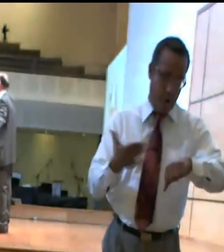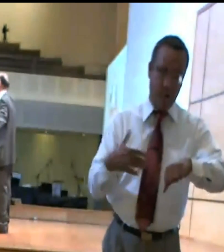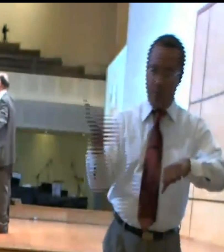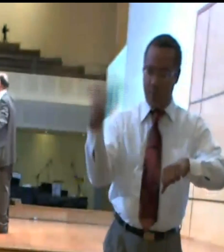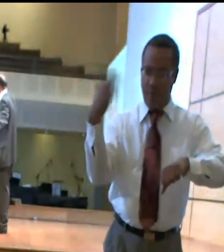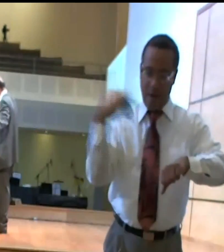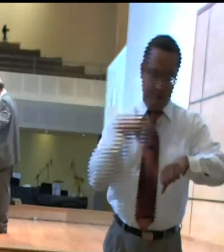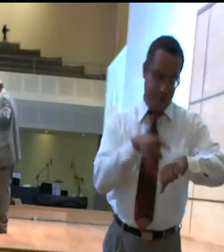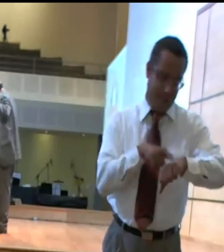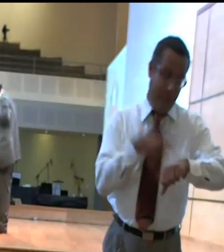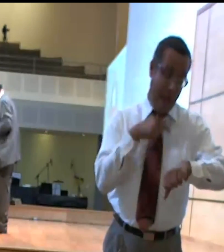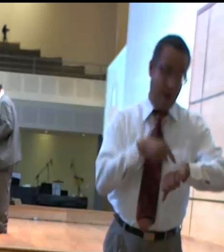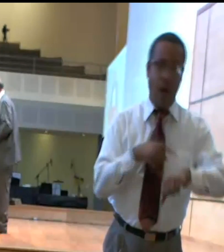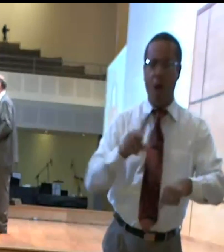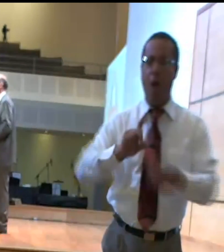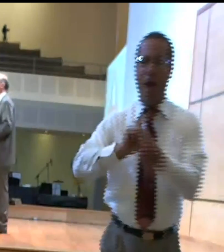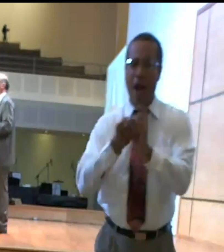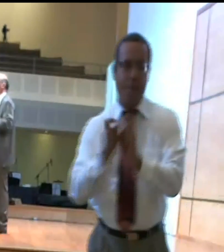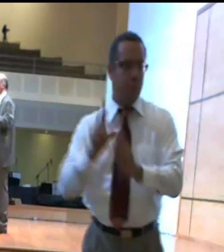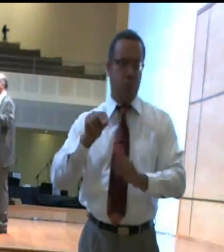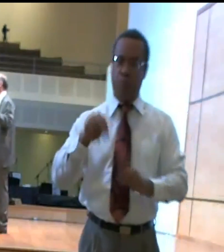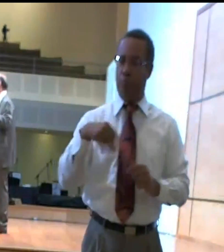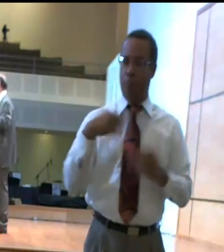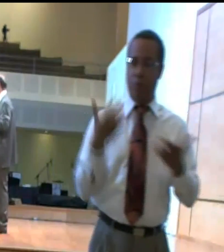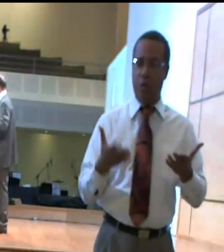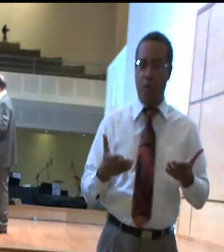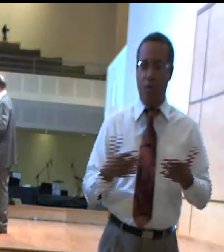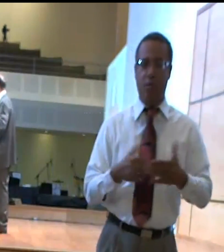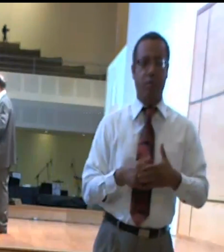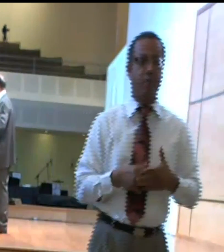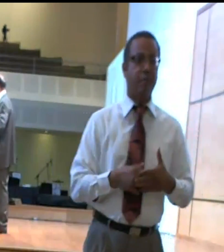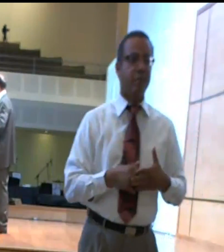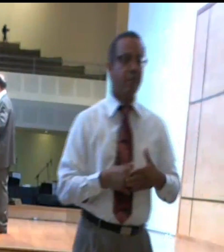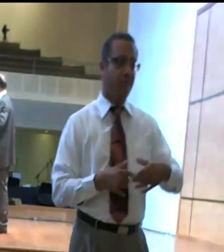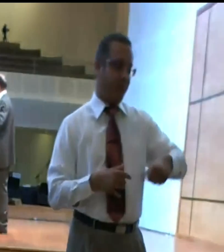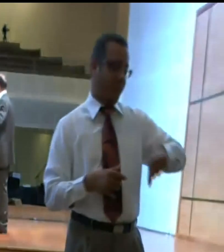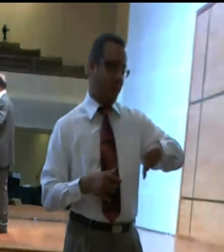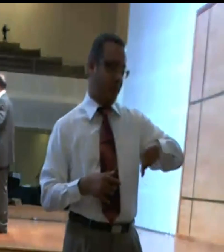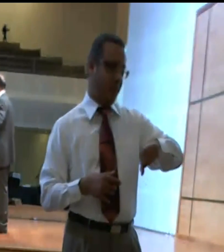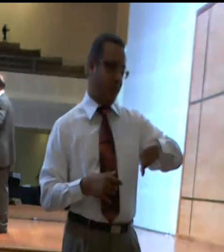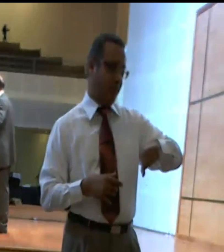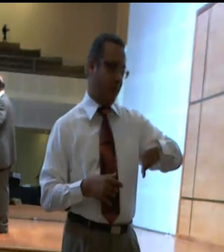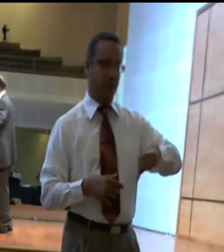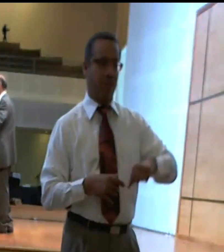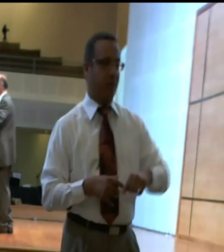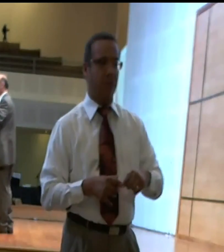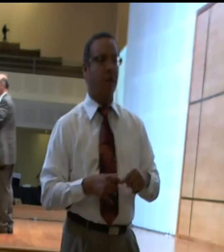morir, simplemente que no quiero estar allí cuando suceda.